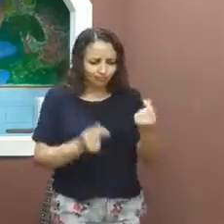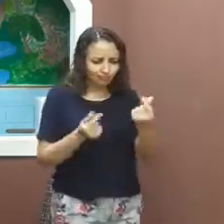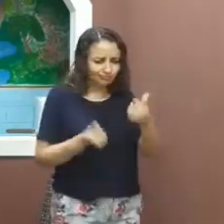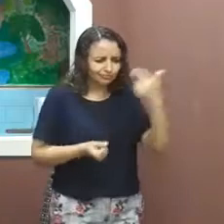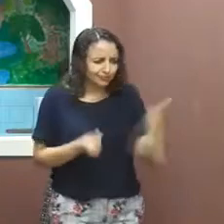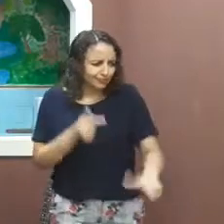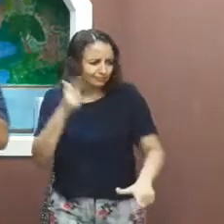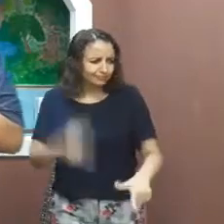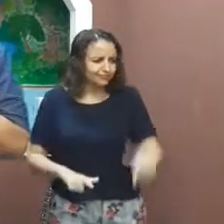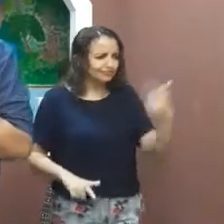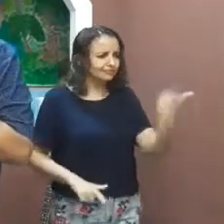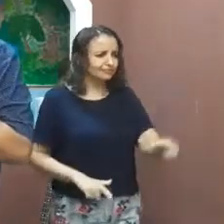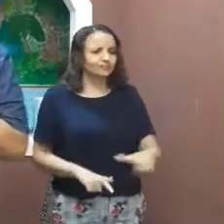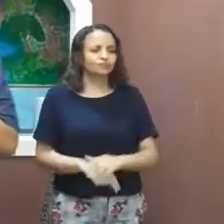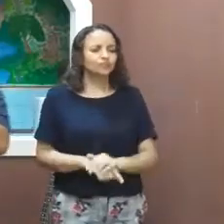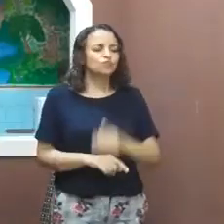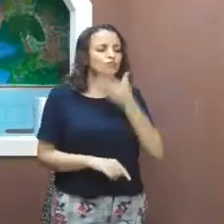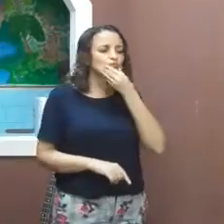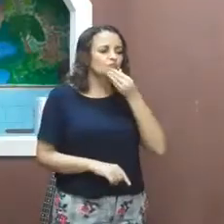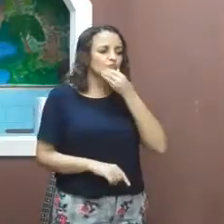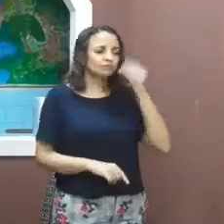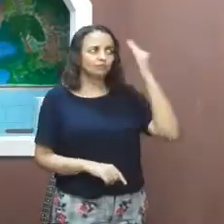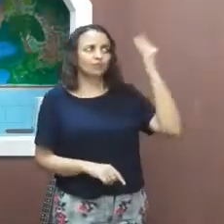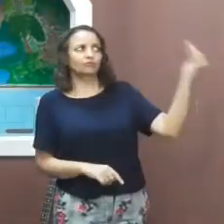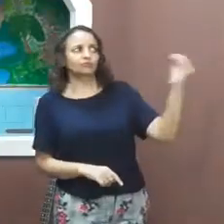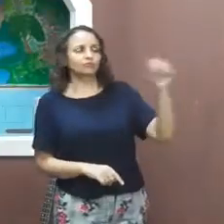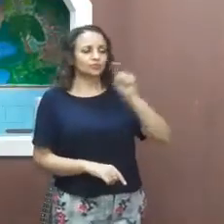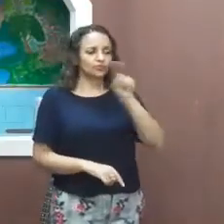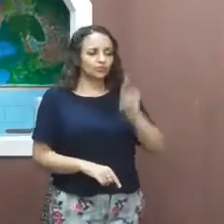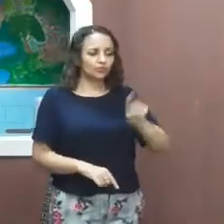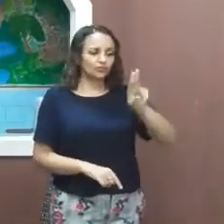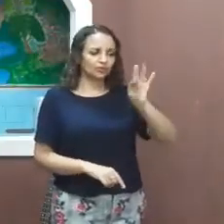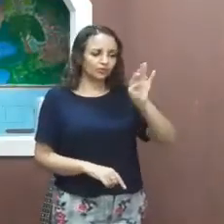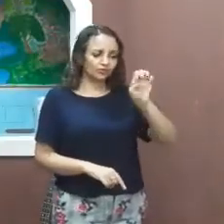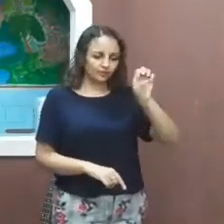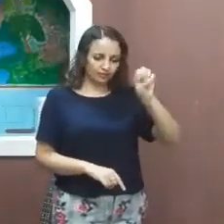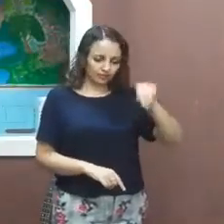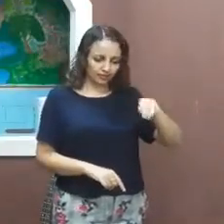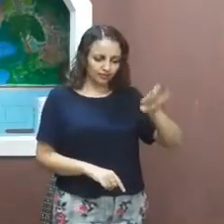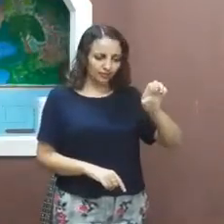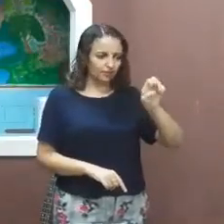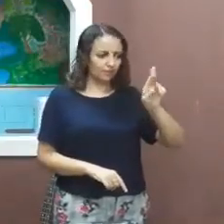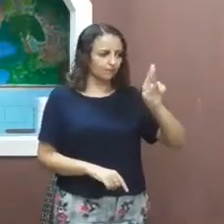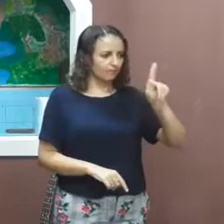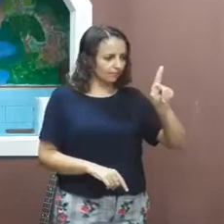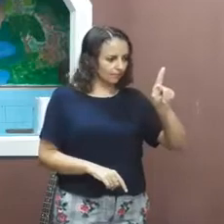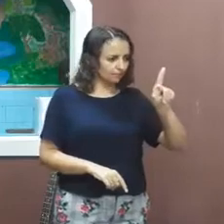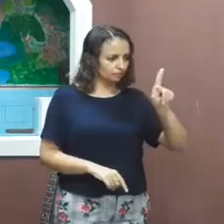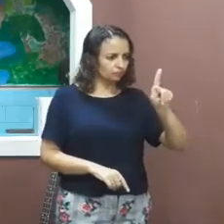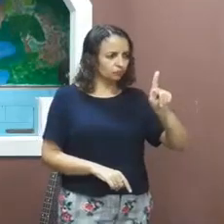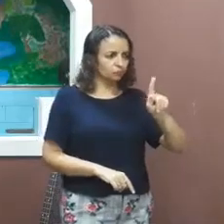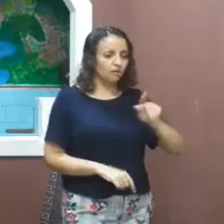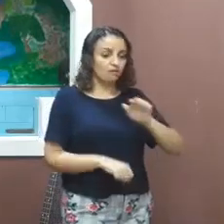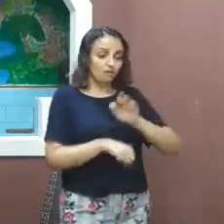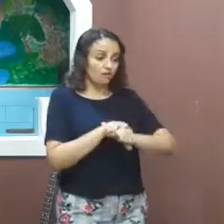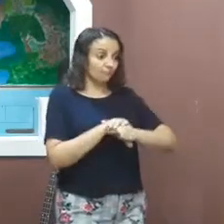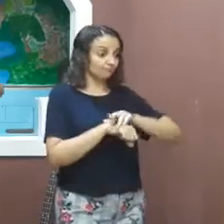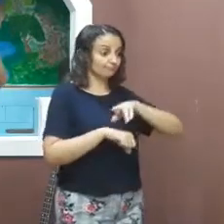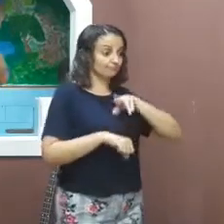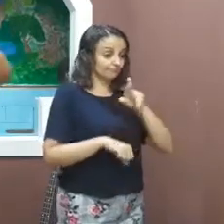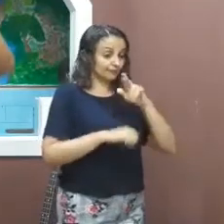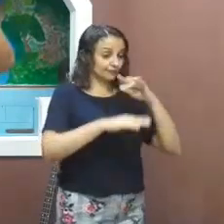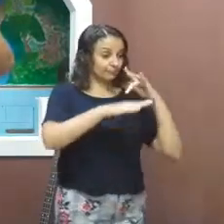Vamos dar um exemplo: o Zuckerberg é o dono da maior rede social do mundo,